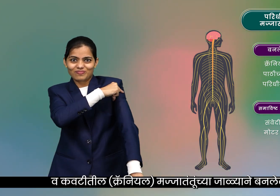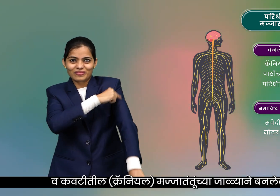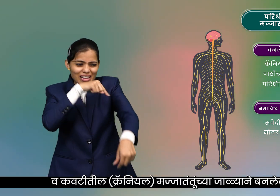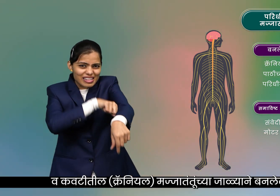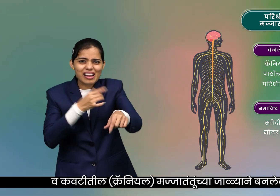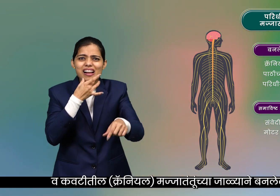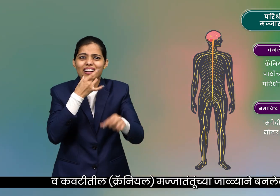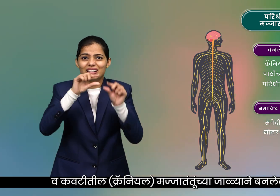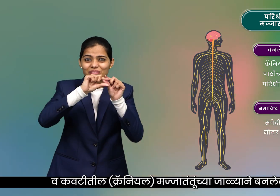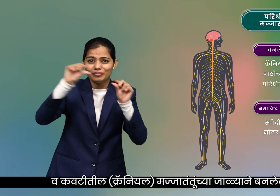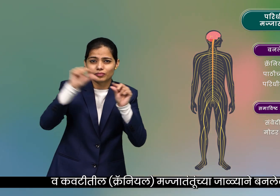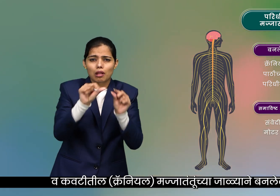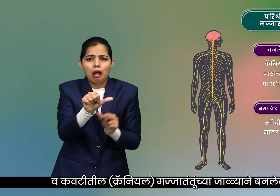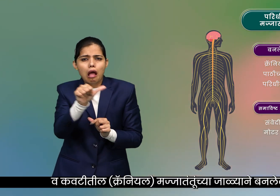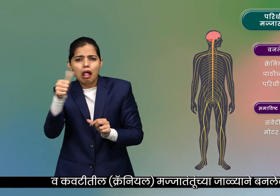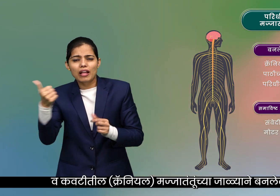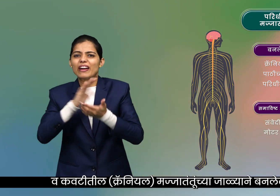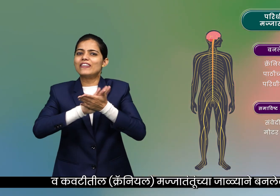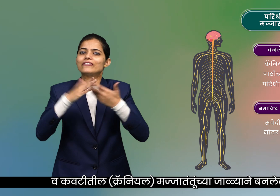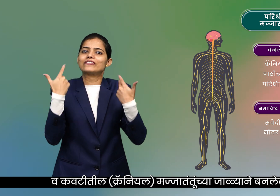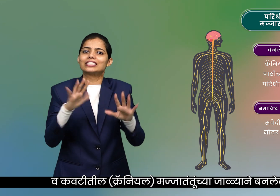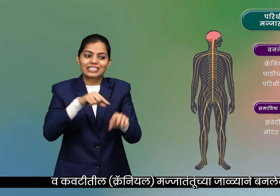व कवटीतील क्रेनियल मज्जातंतूच्या जाळ्याने बनलेली असते.